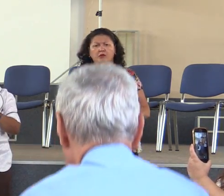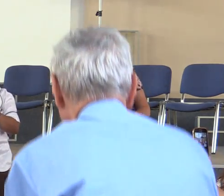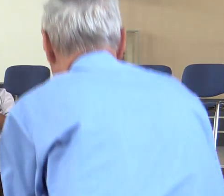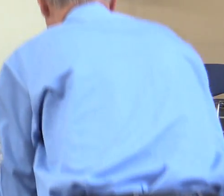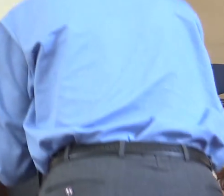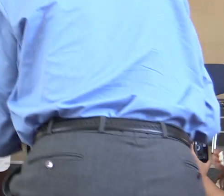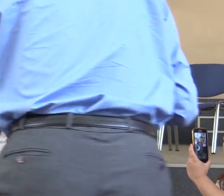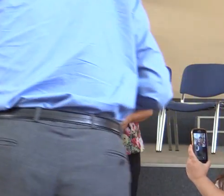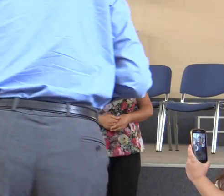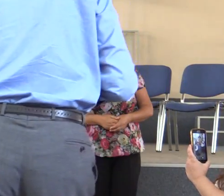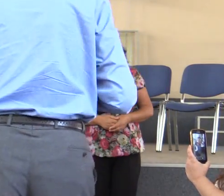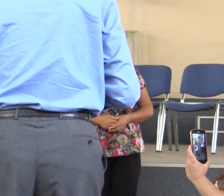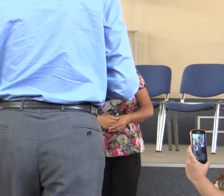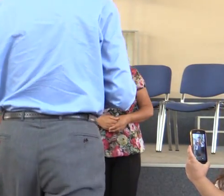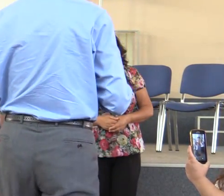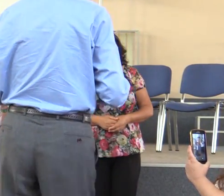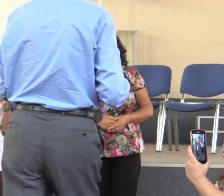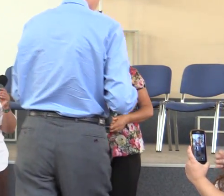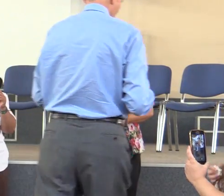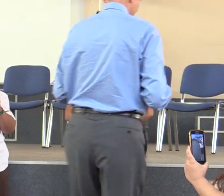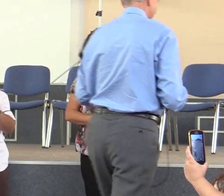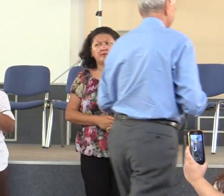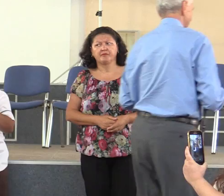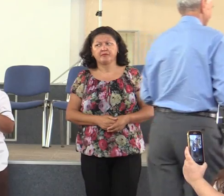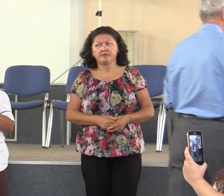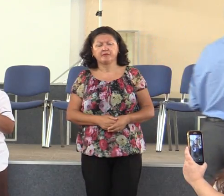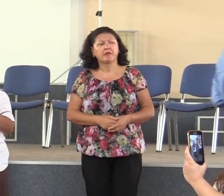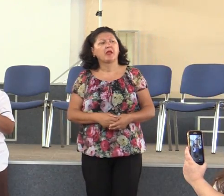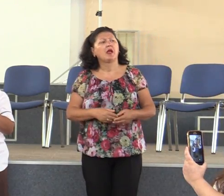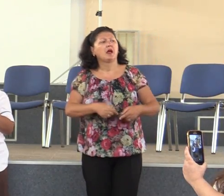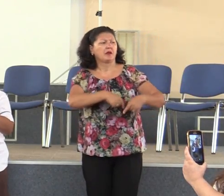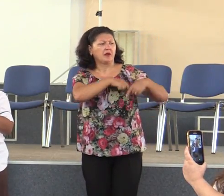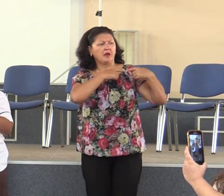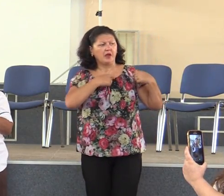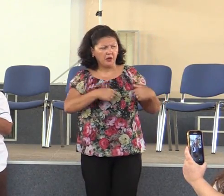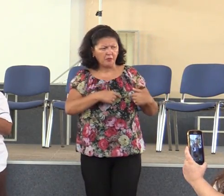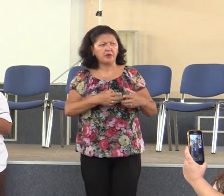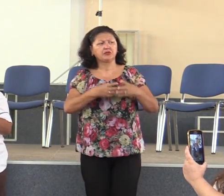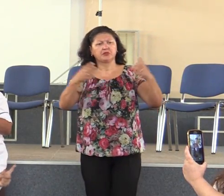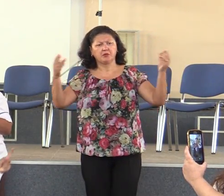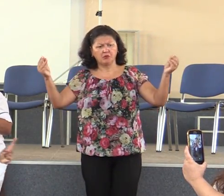pentru că ne-a devestit lucrul ăsta, că ne iubește atât de mult,